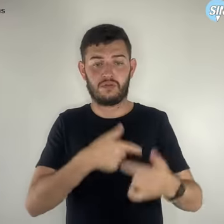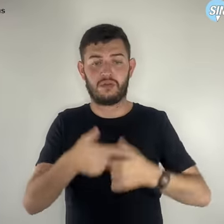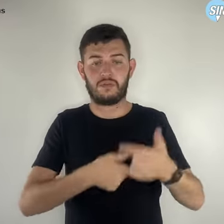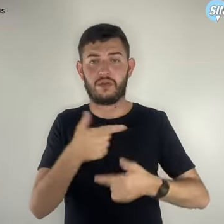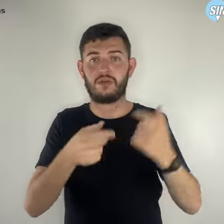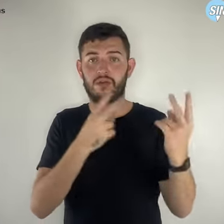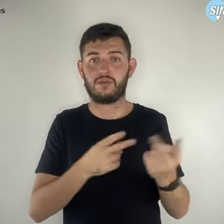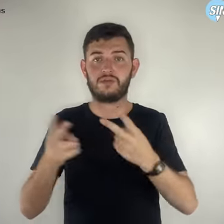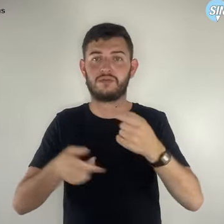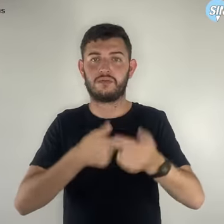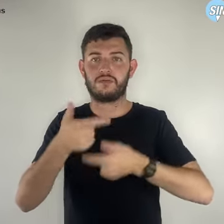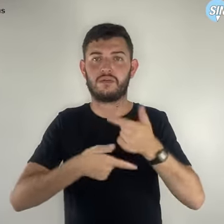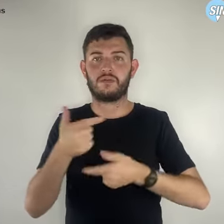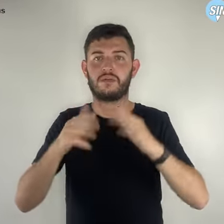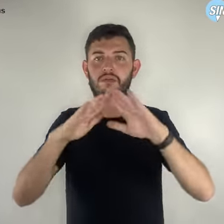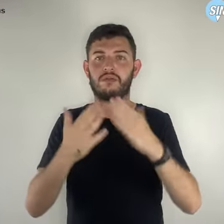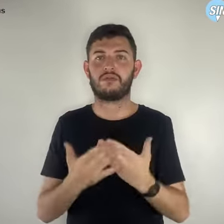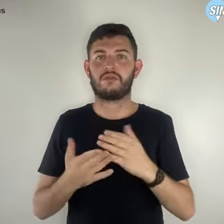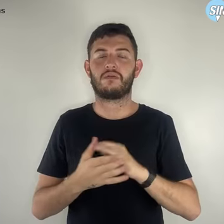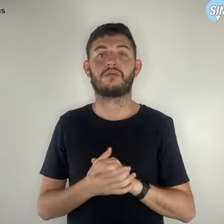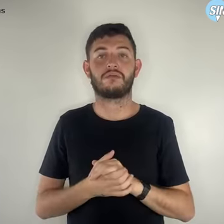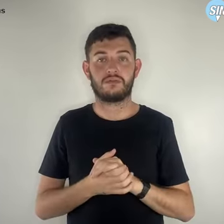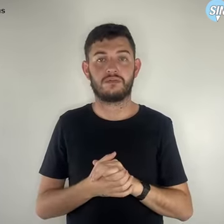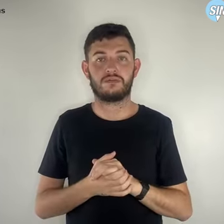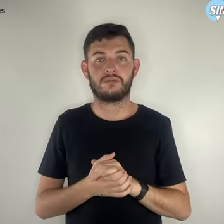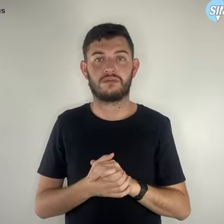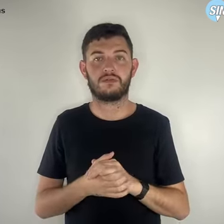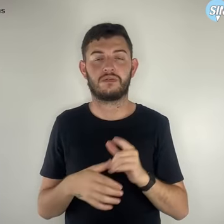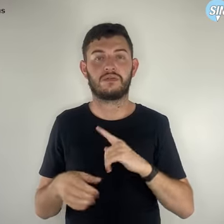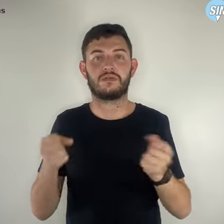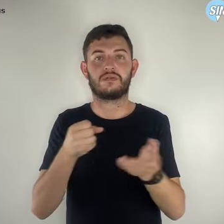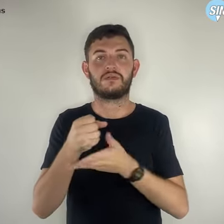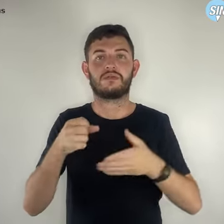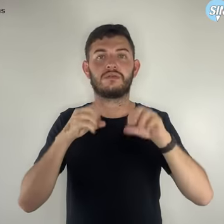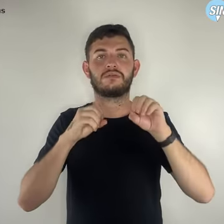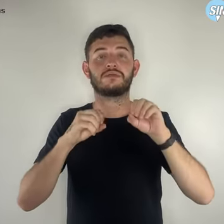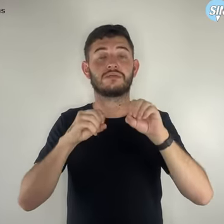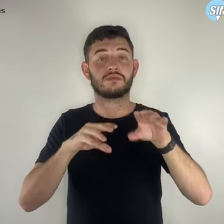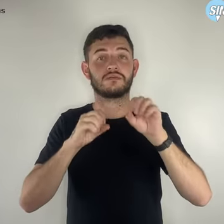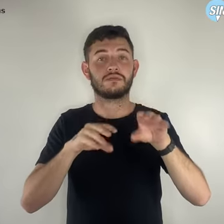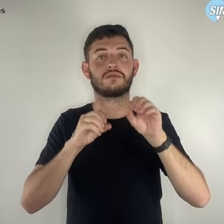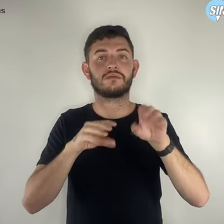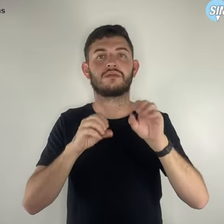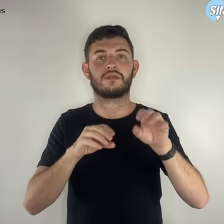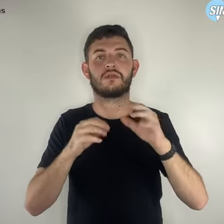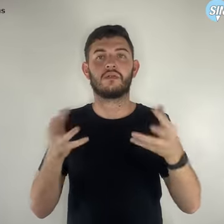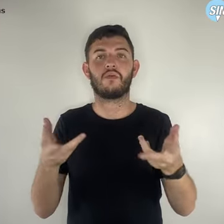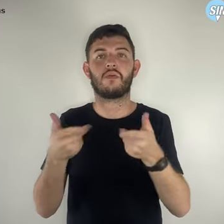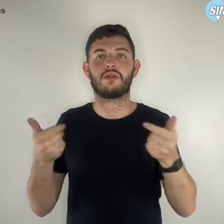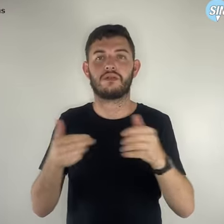tanto quanto a continuidade do trabalho na escola, pilares da construção de uma educação de qualidade.